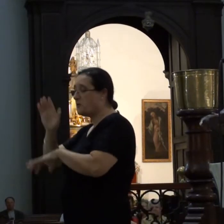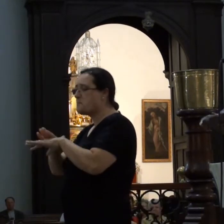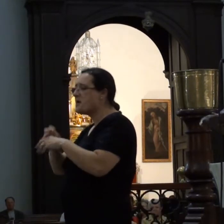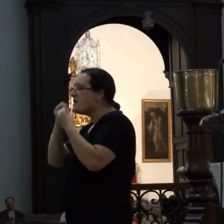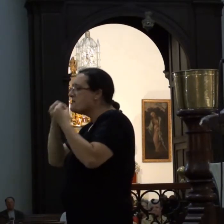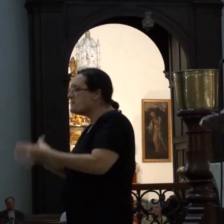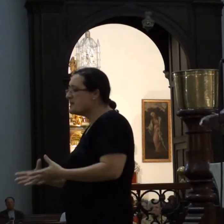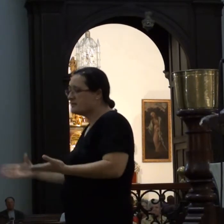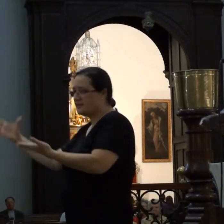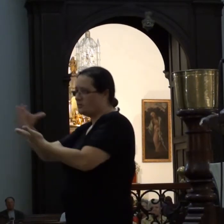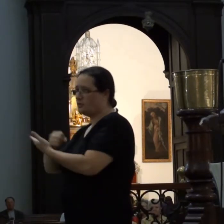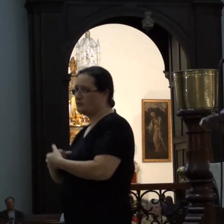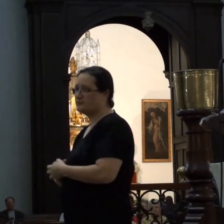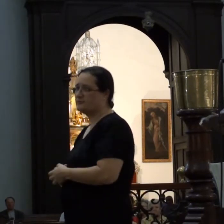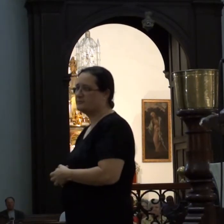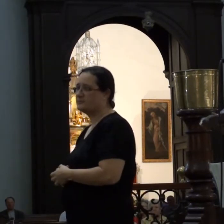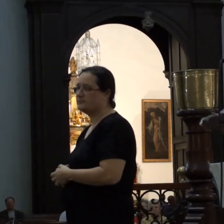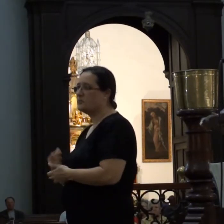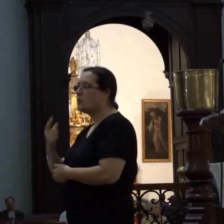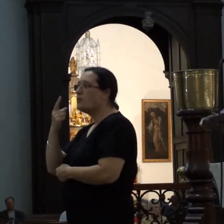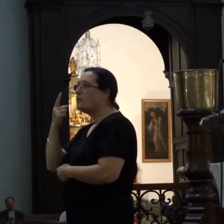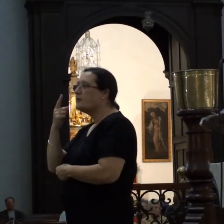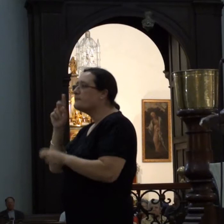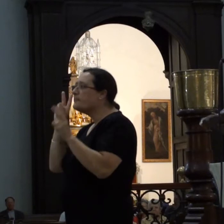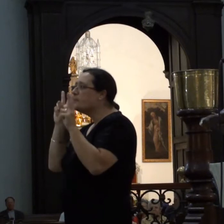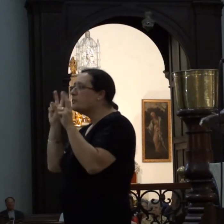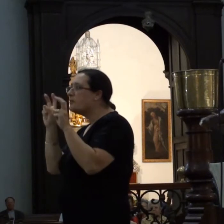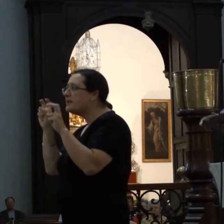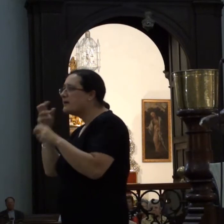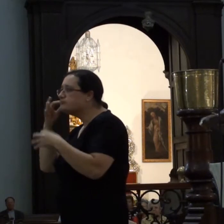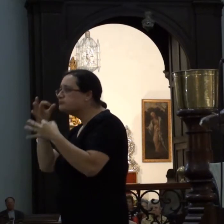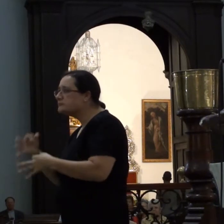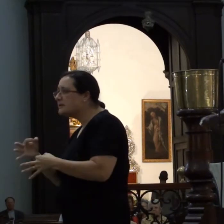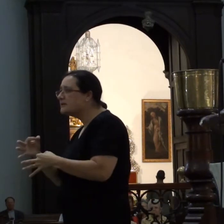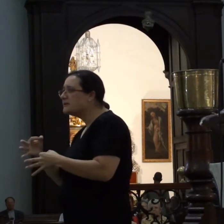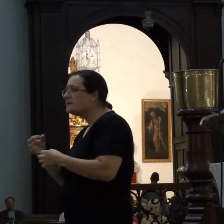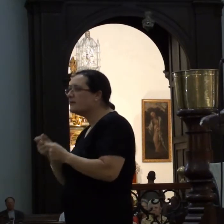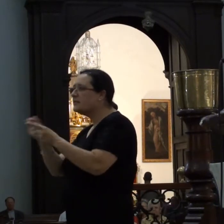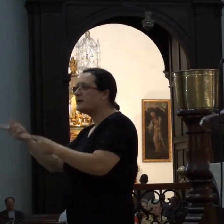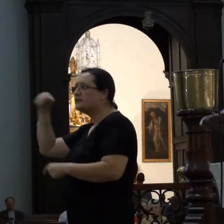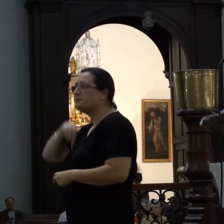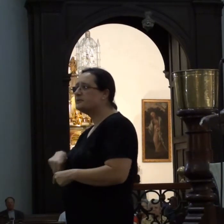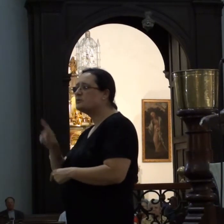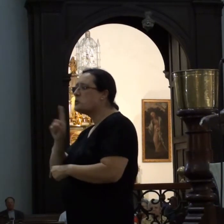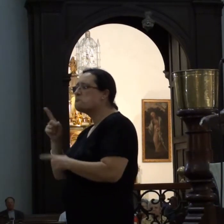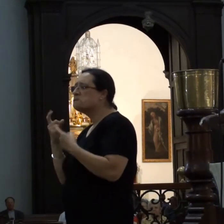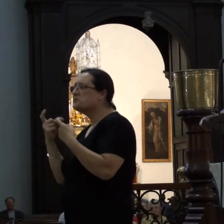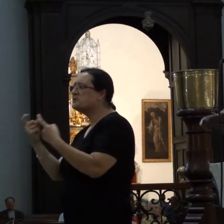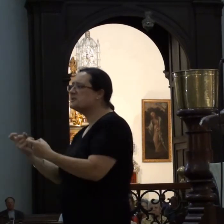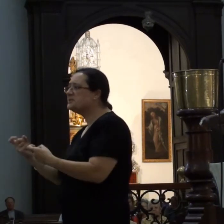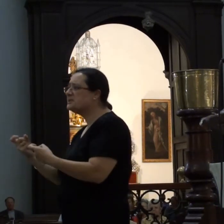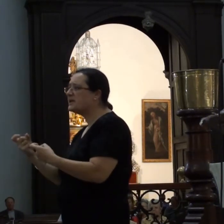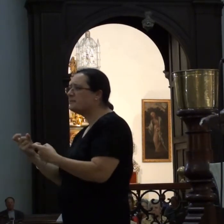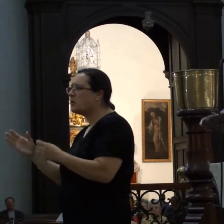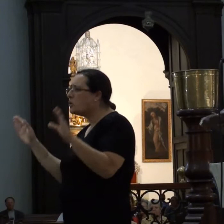bien de todos una novedad verdadera suscitada por el espíritu no necesita arrojar